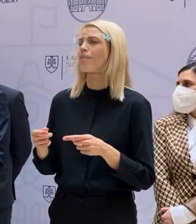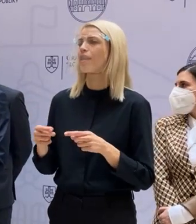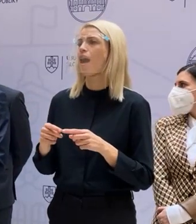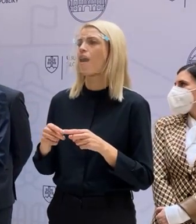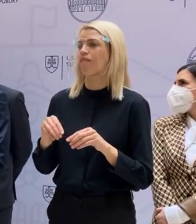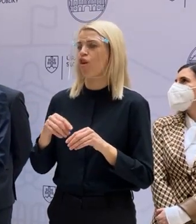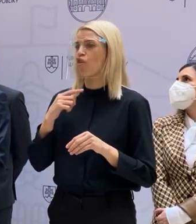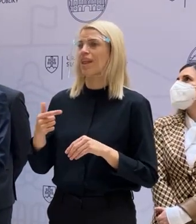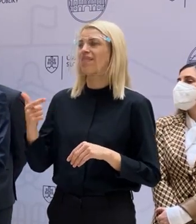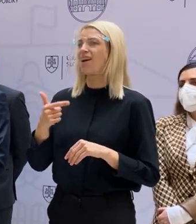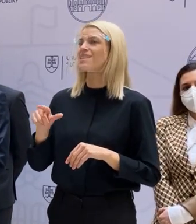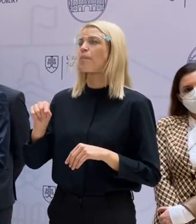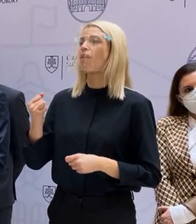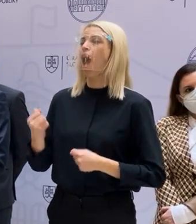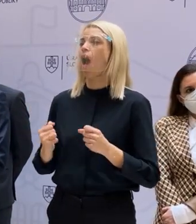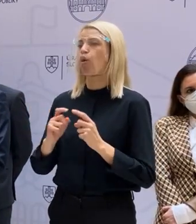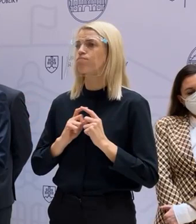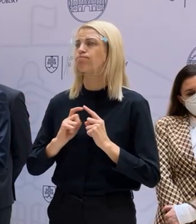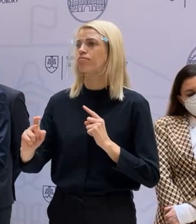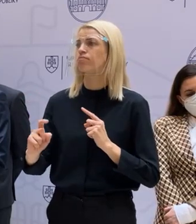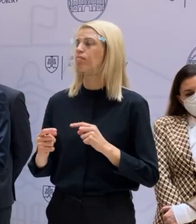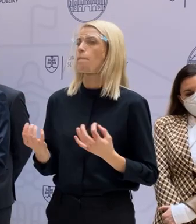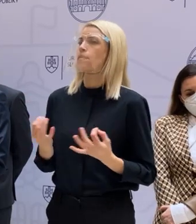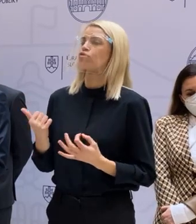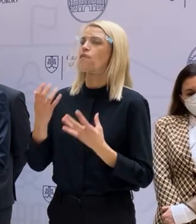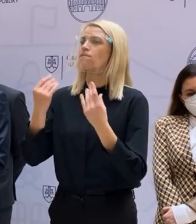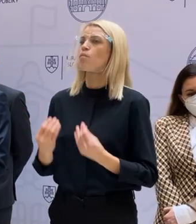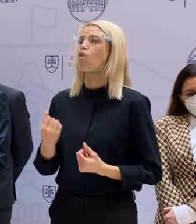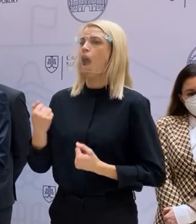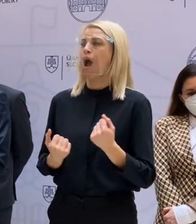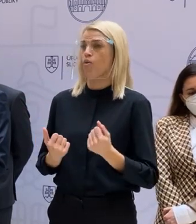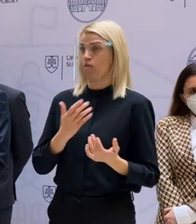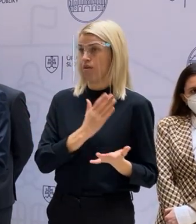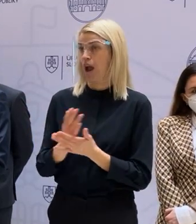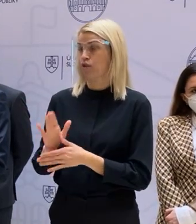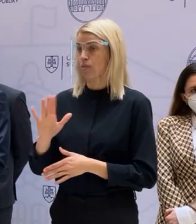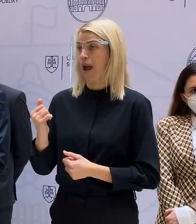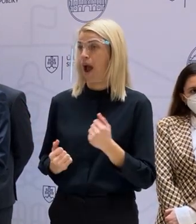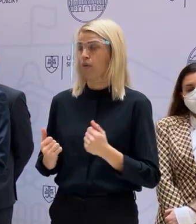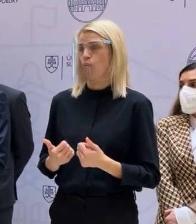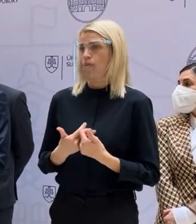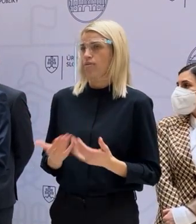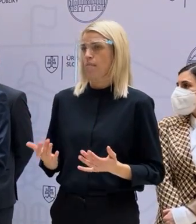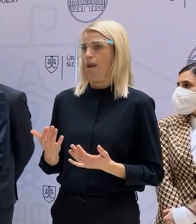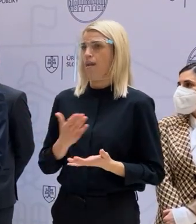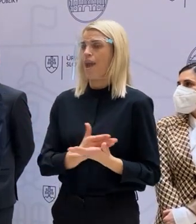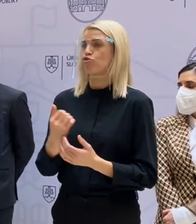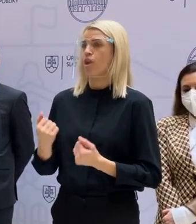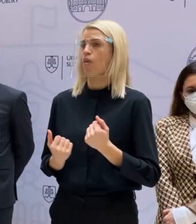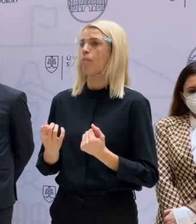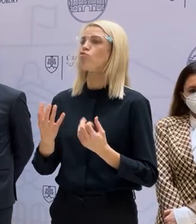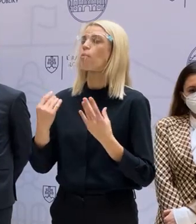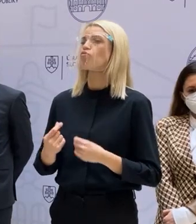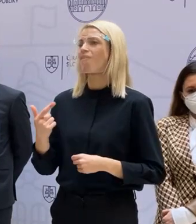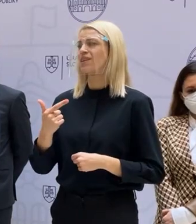do 20 minút, ale je to autom. Chcem sa spýtať, že prečo autom, lebo nie každý má auto, prečo sa ráta s tým 25 minútovým dojazdom?